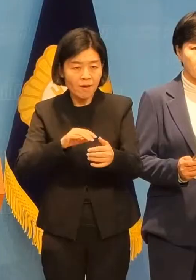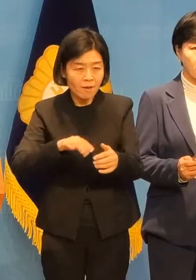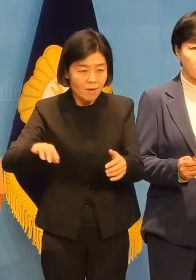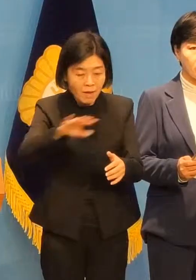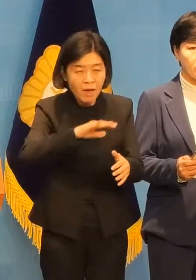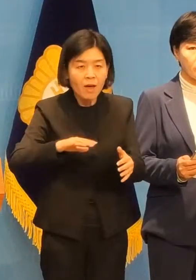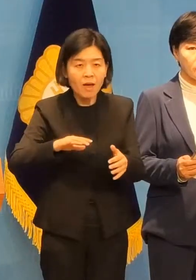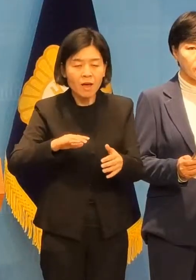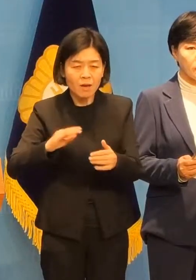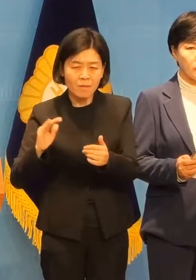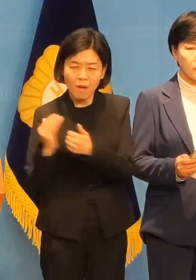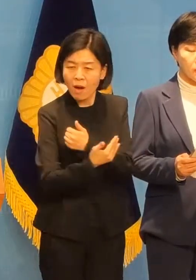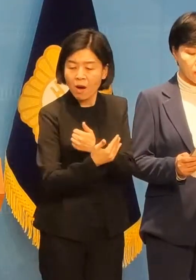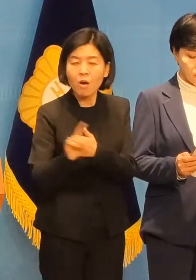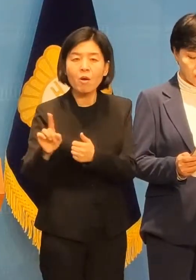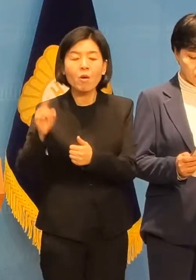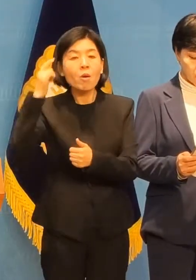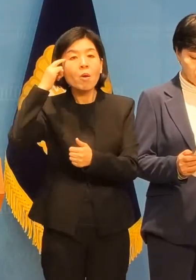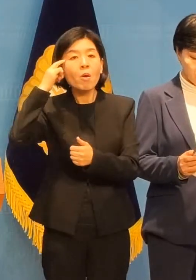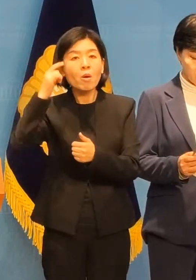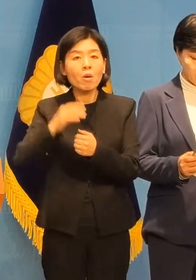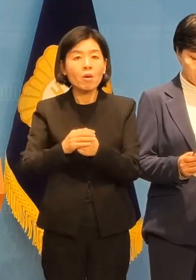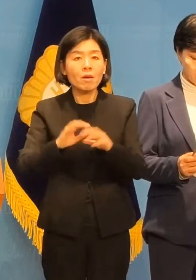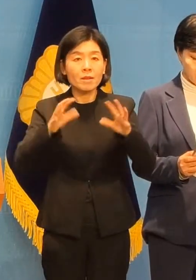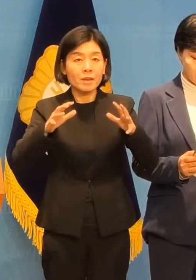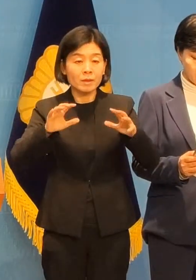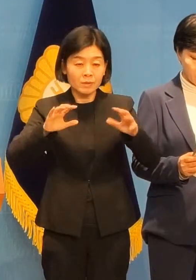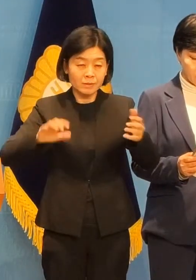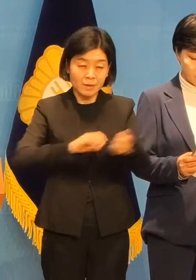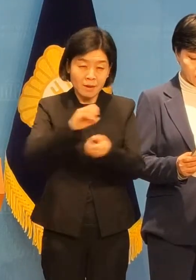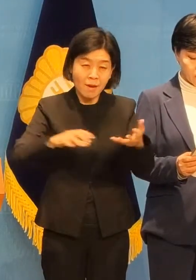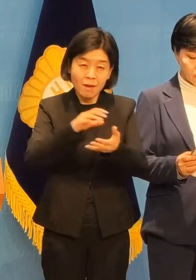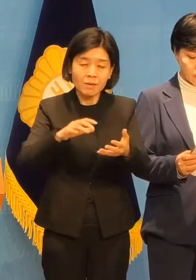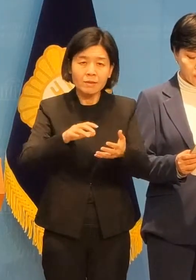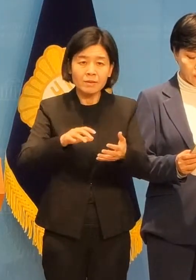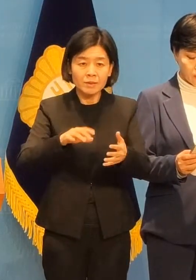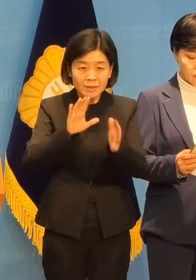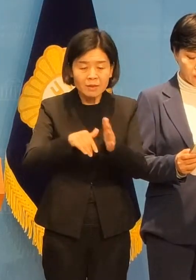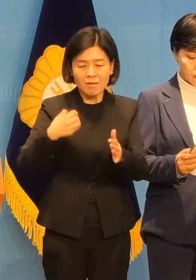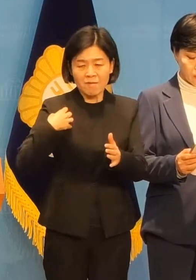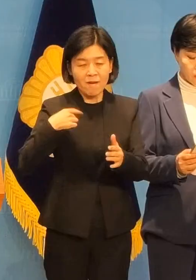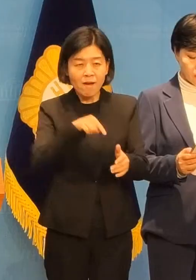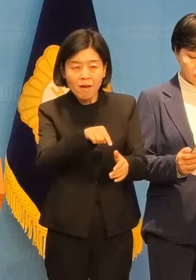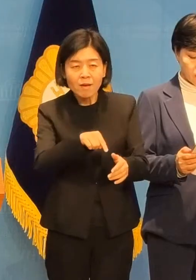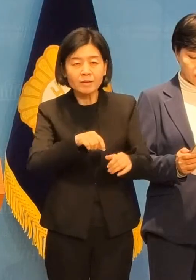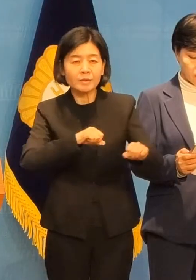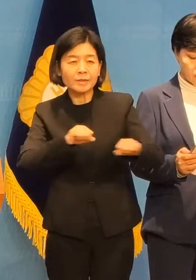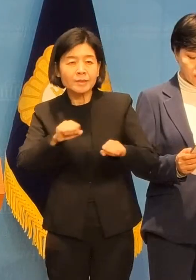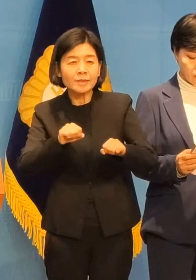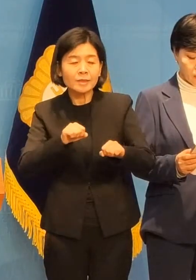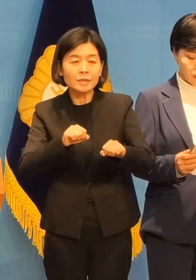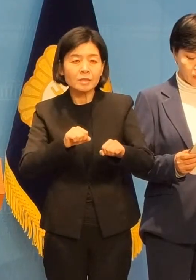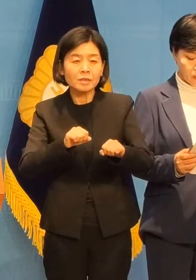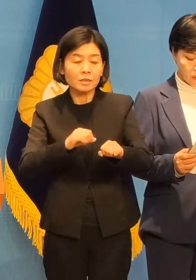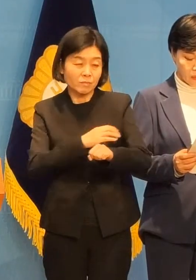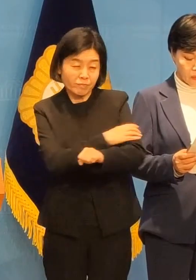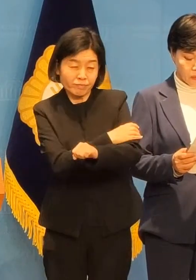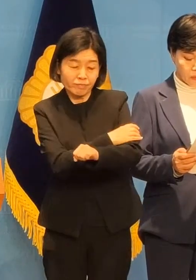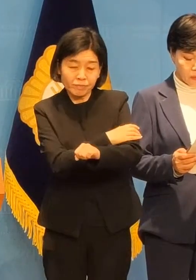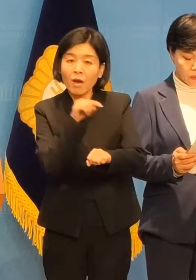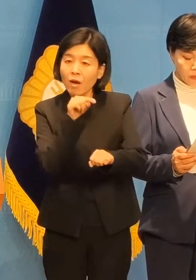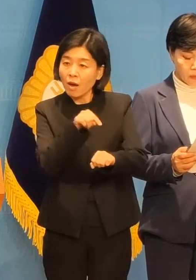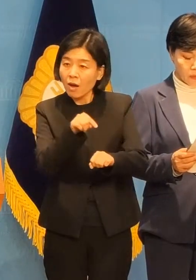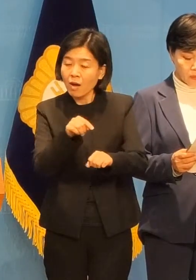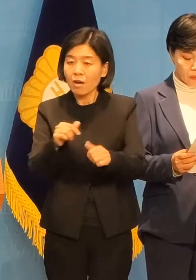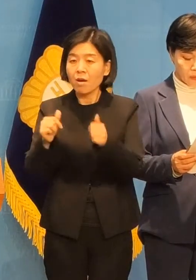것입니다. 내란 중요 임무 종사와 직권 남용 권리 행사 방해는 법원이 피고인